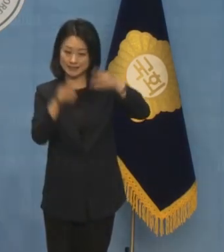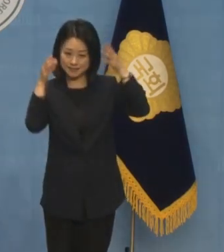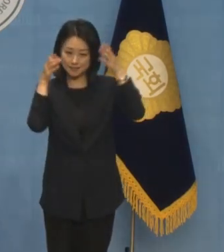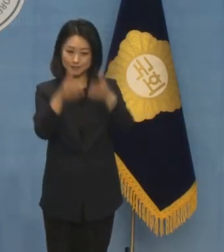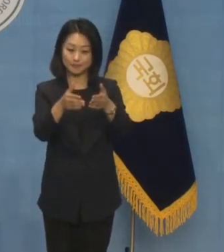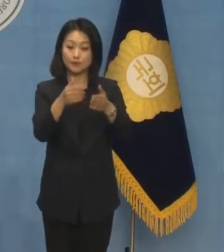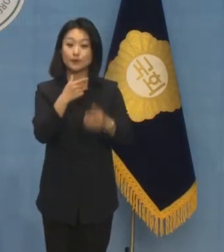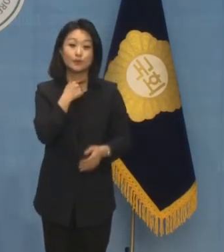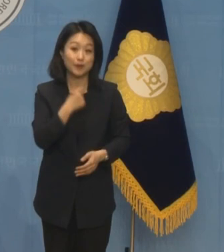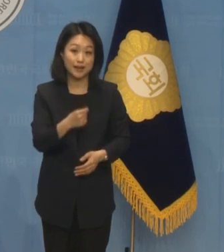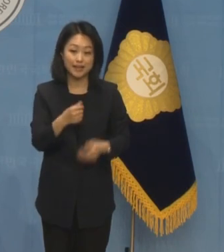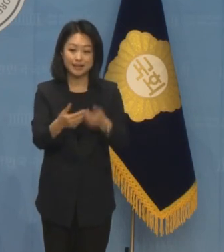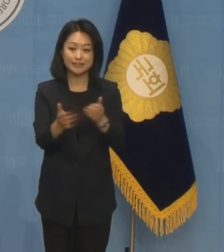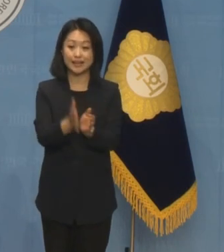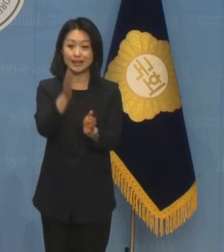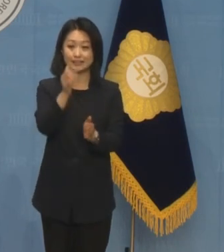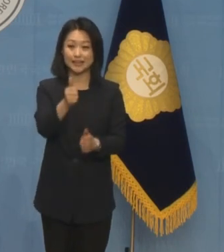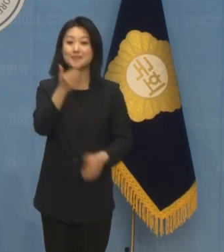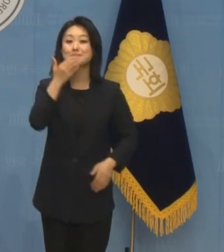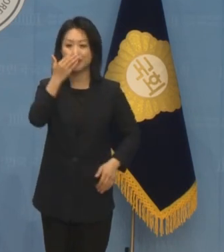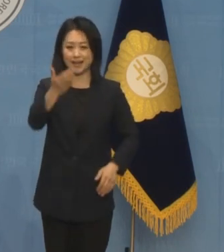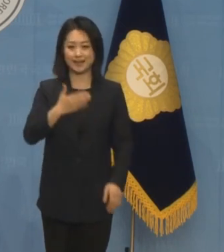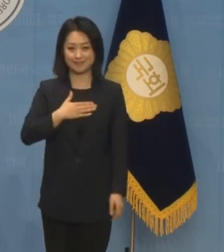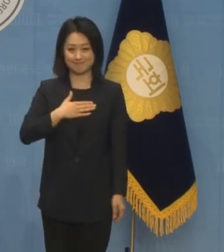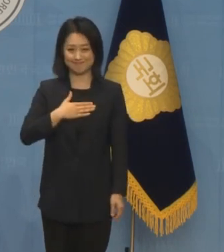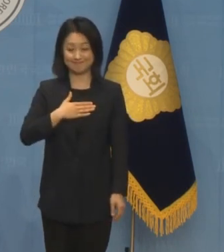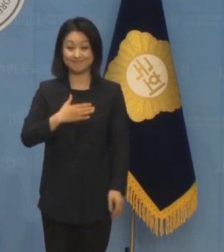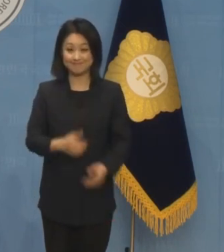만전을 기하는 당대표가 되겠습니다.